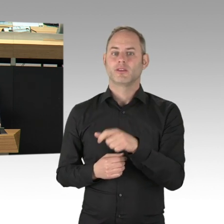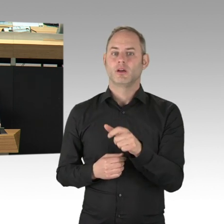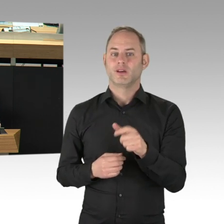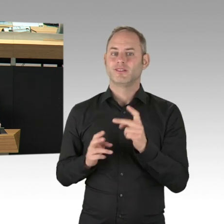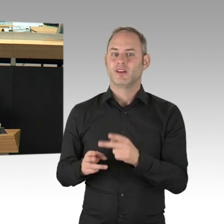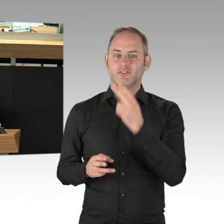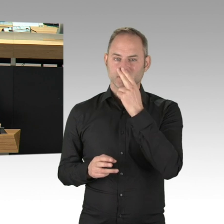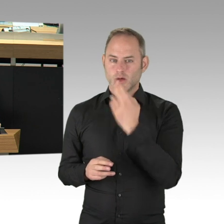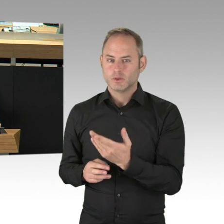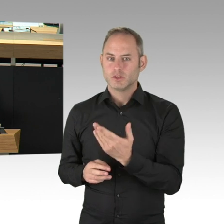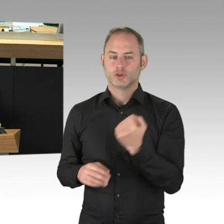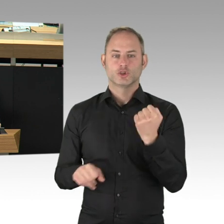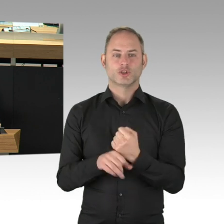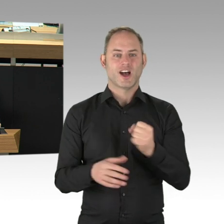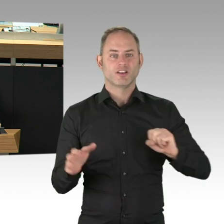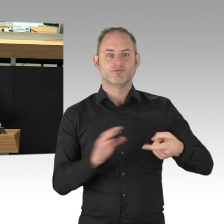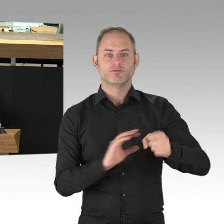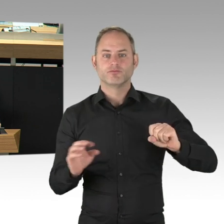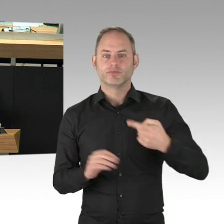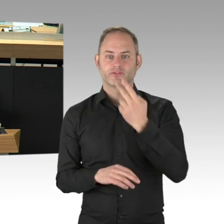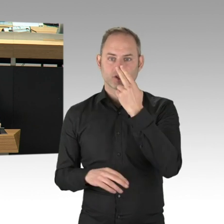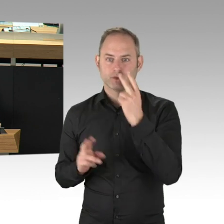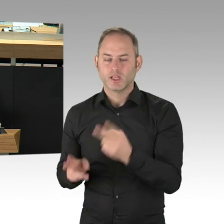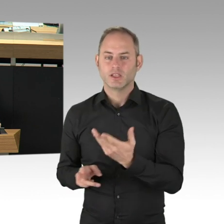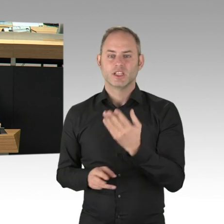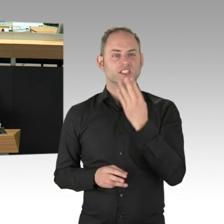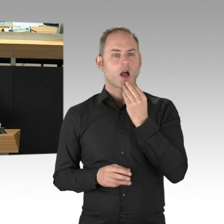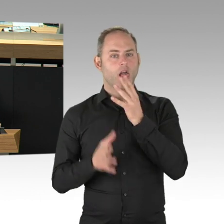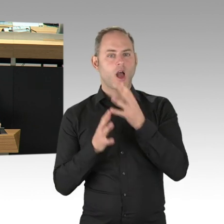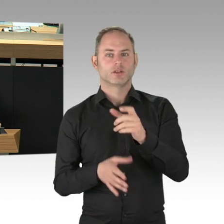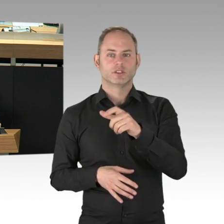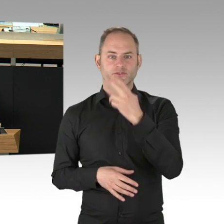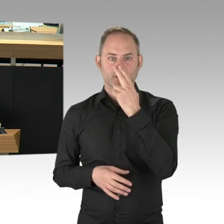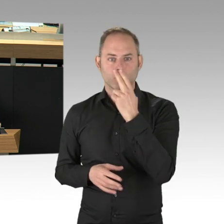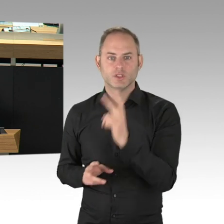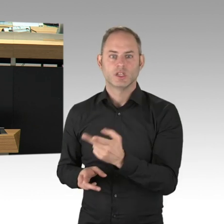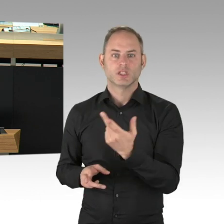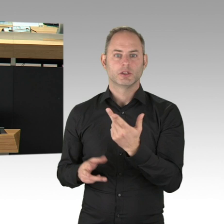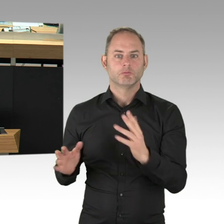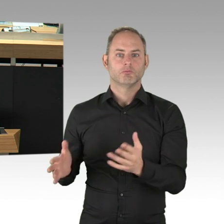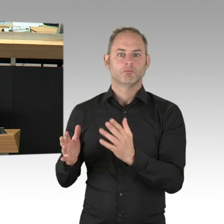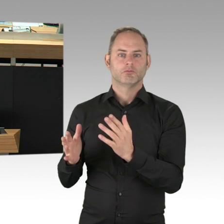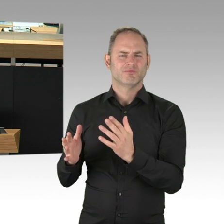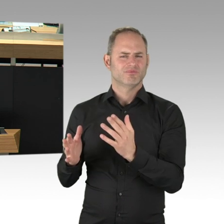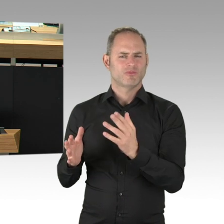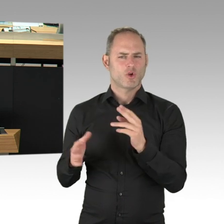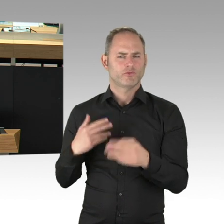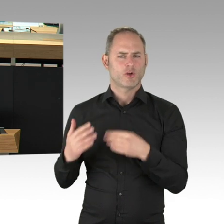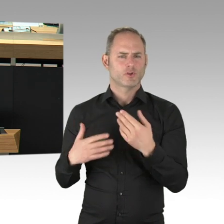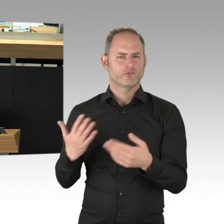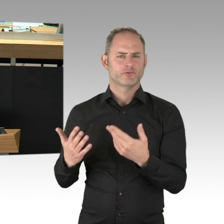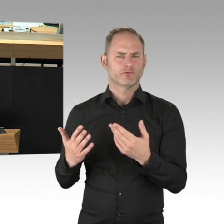verhindern. Meine Damen und Herren, das ist der reale und somit wirklich gefährliche Antisemitismus im Jahr